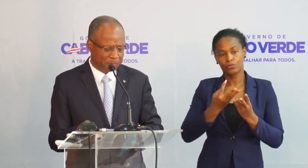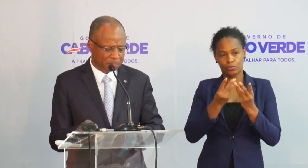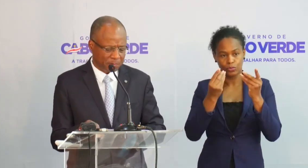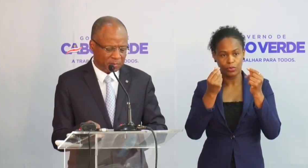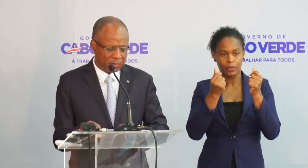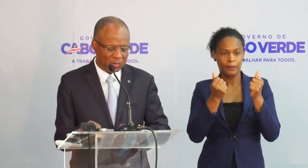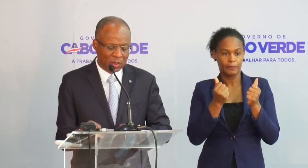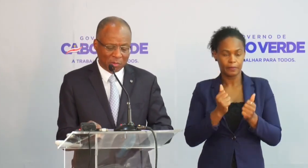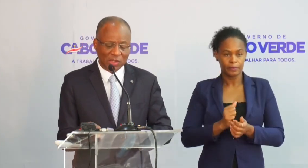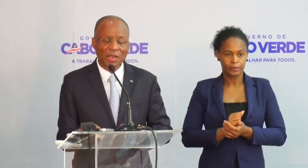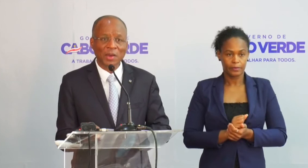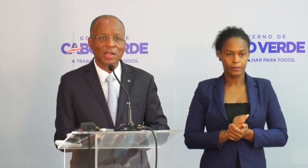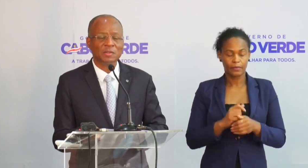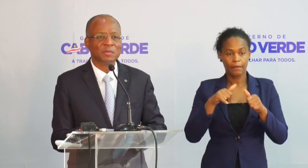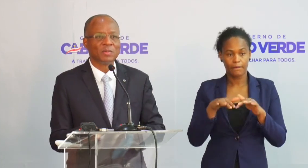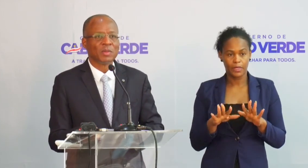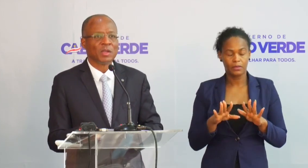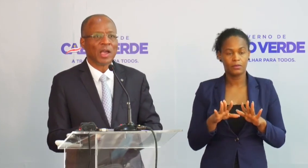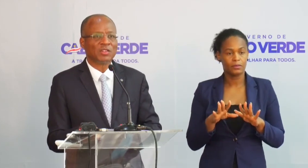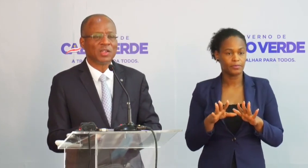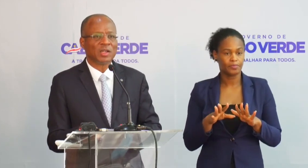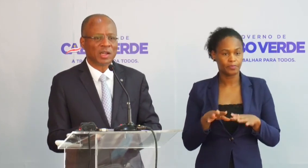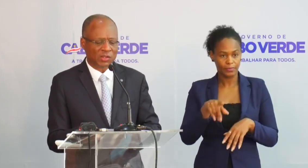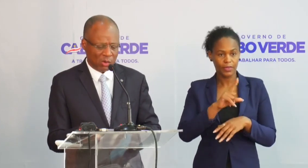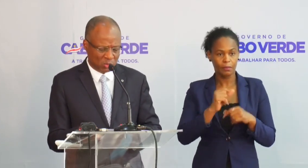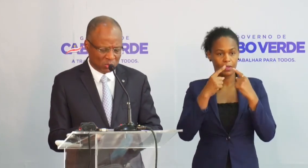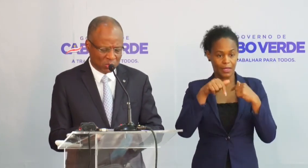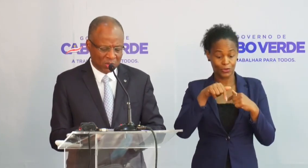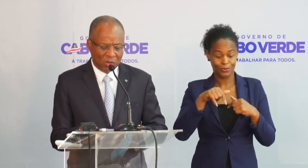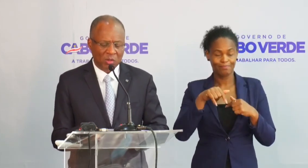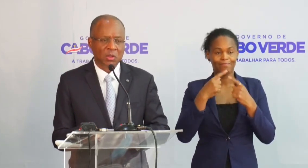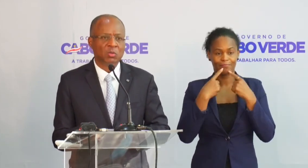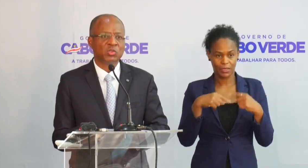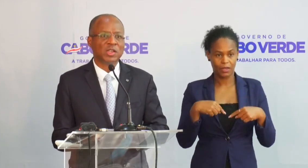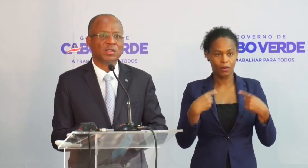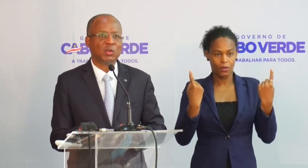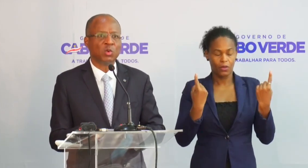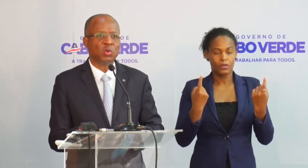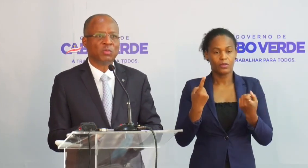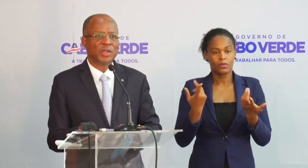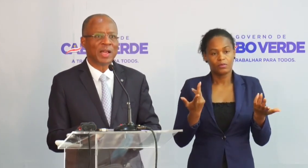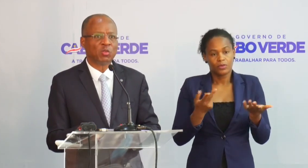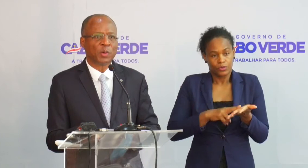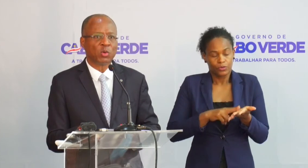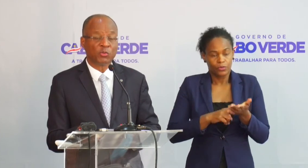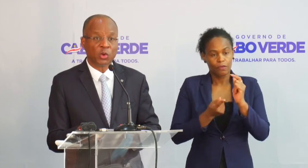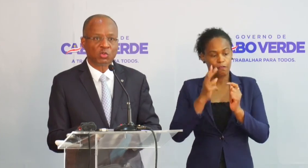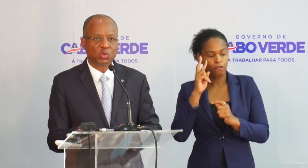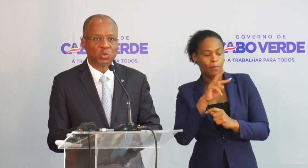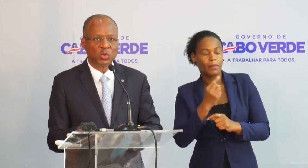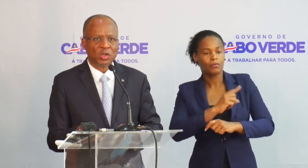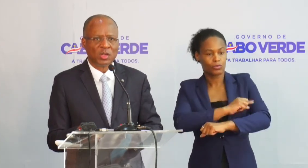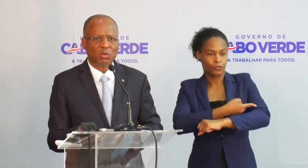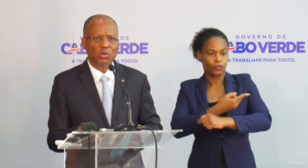efeito. Mas é também esta declaração um sentido virado para o